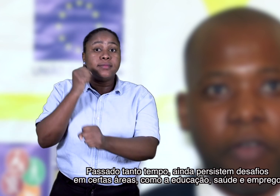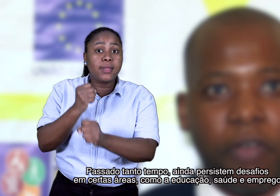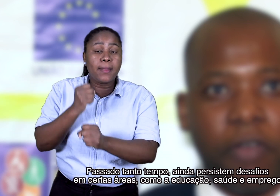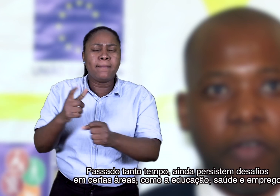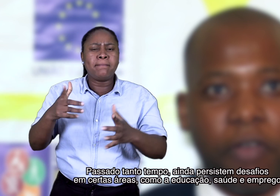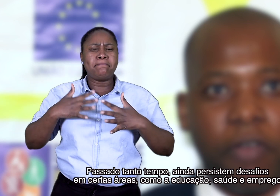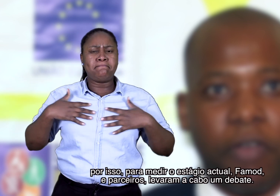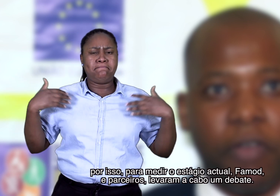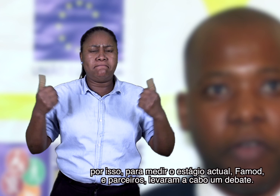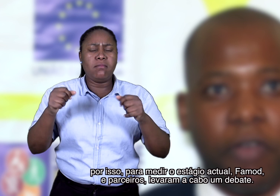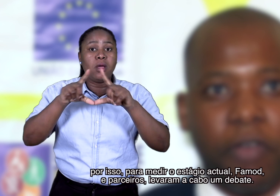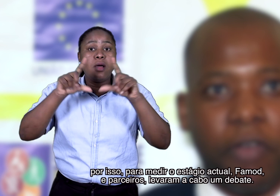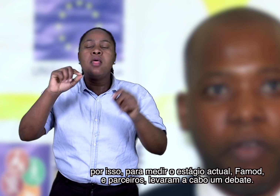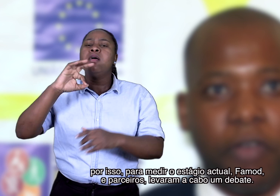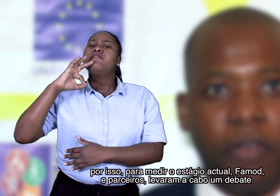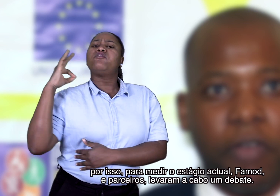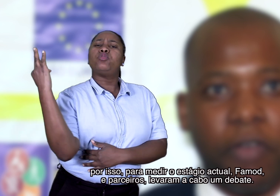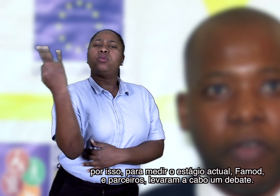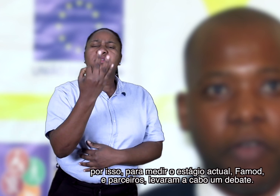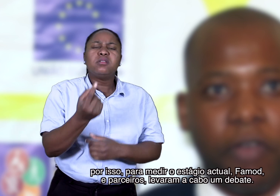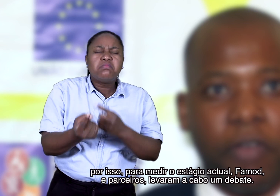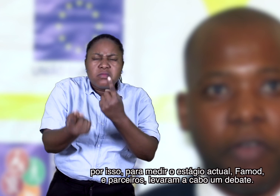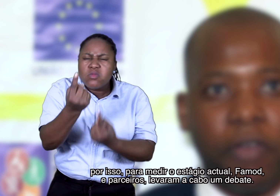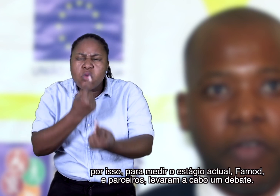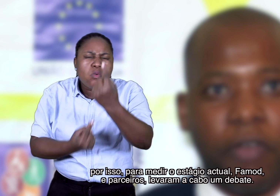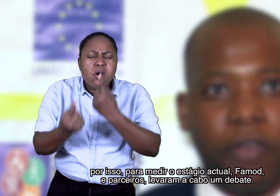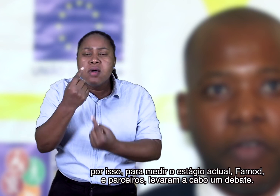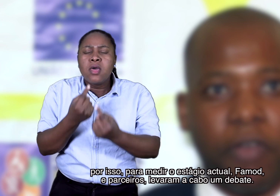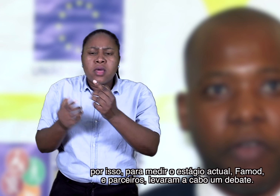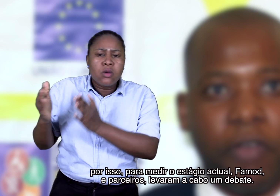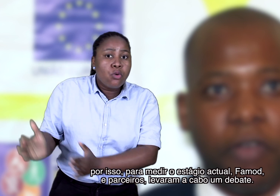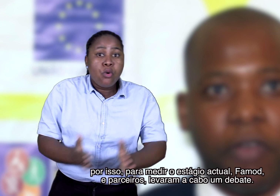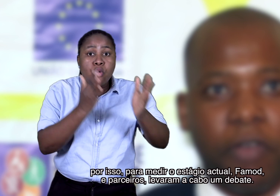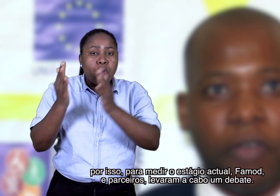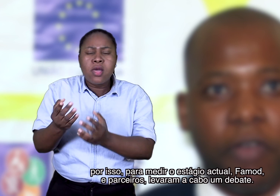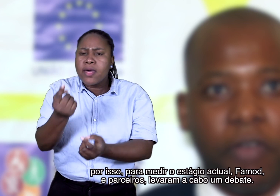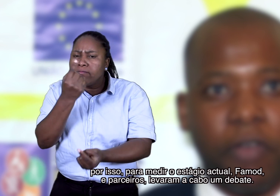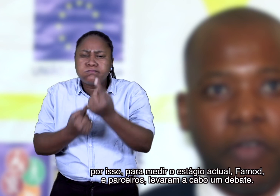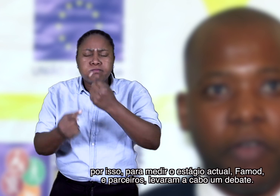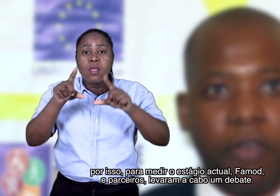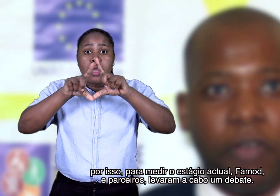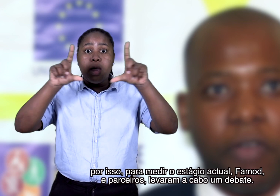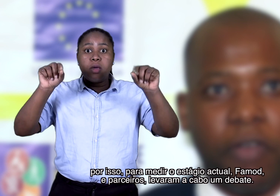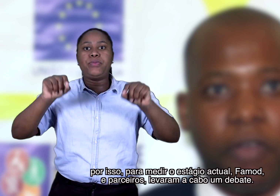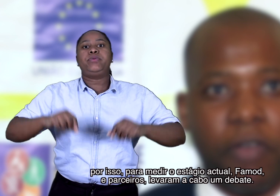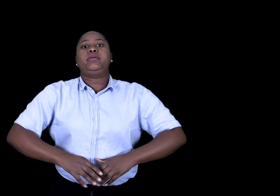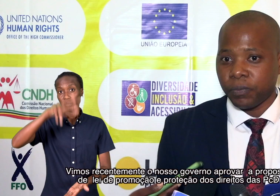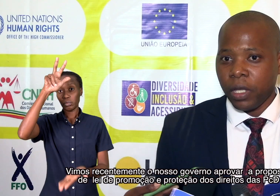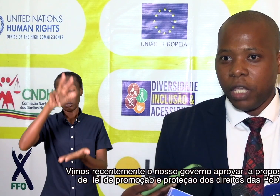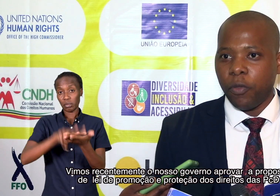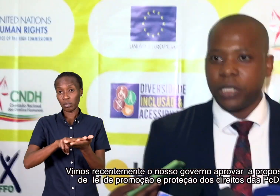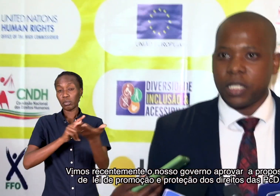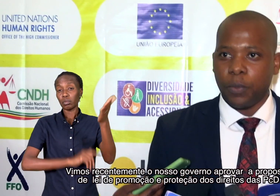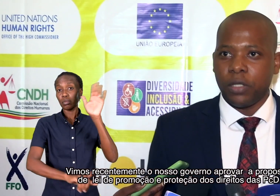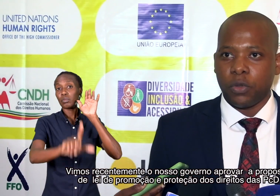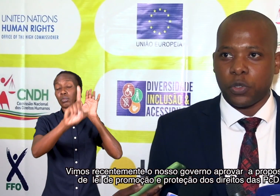e emprego. Por isso, para medir o estágio atual, FAMOD e parceiros levaram a cabo um debate.